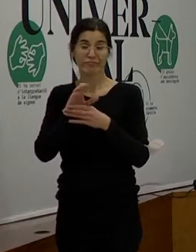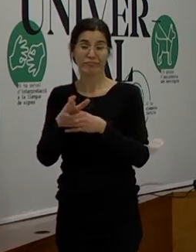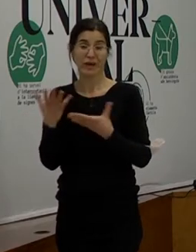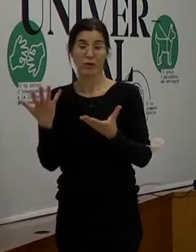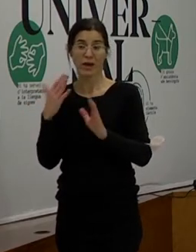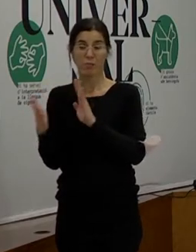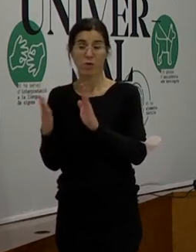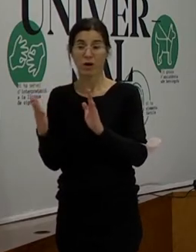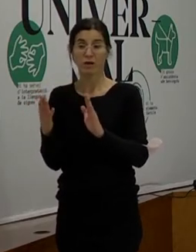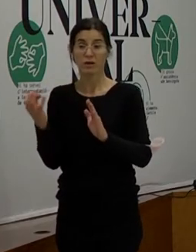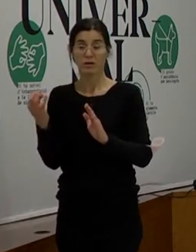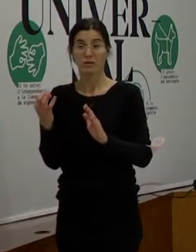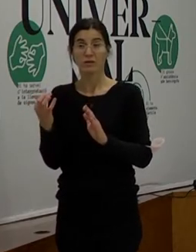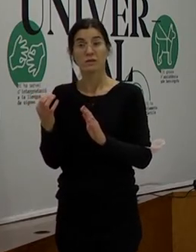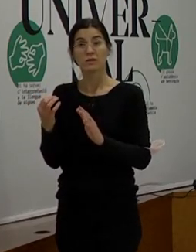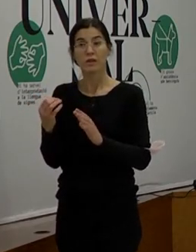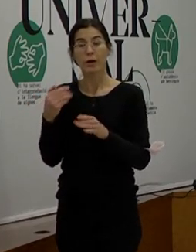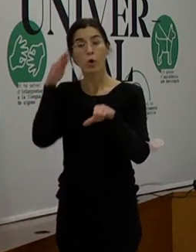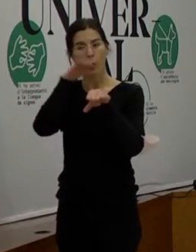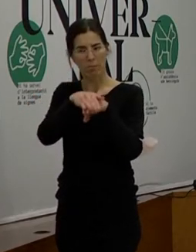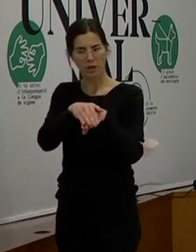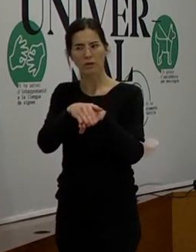tenim que estar i tenim que complir